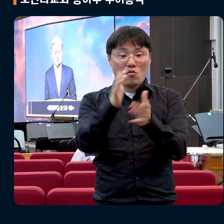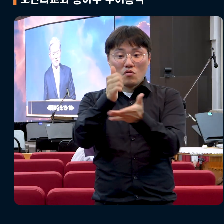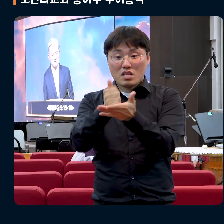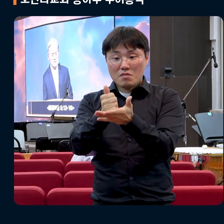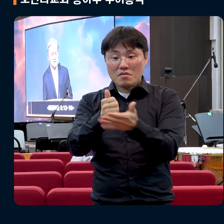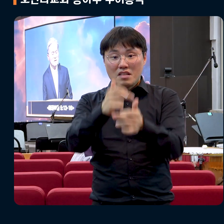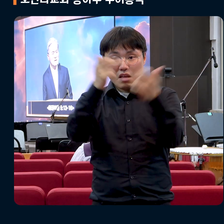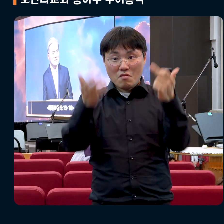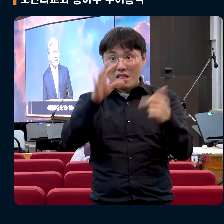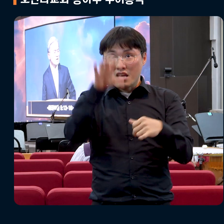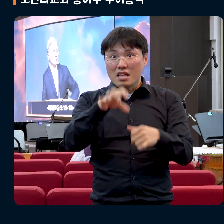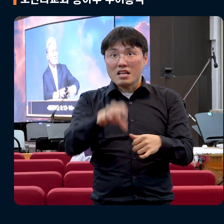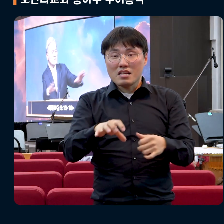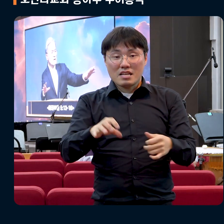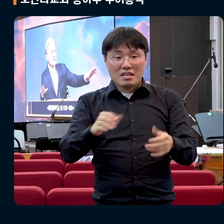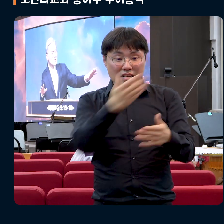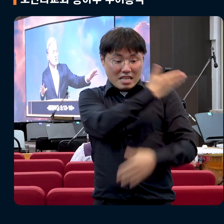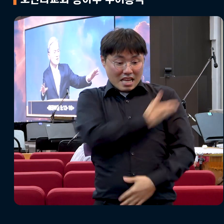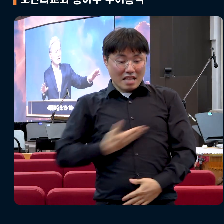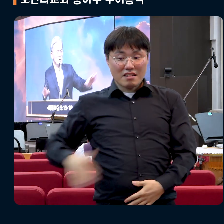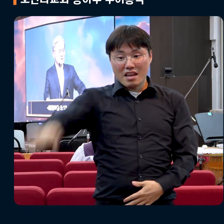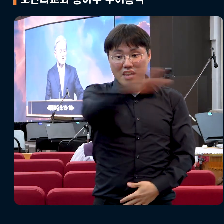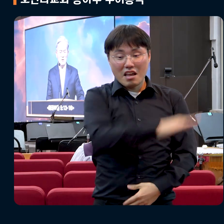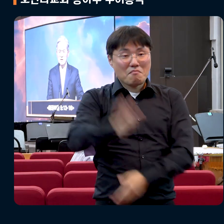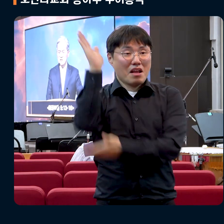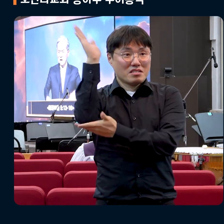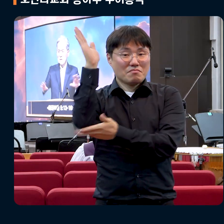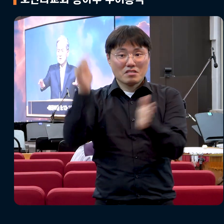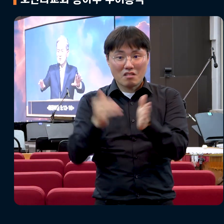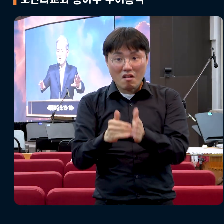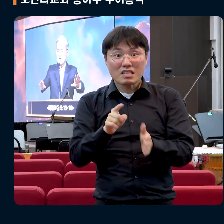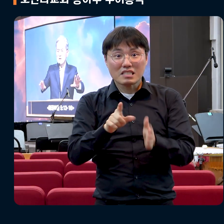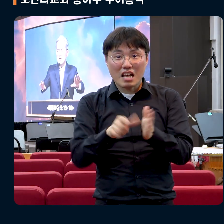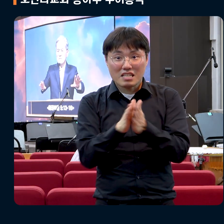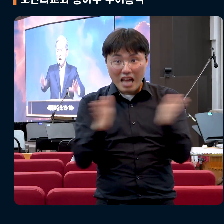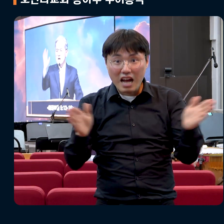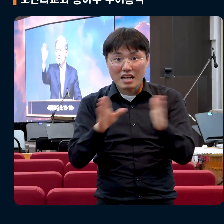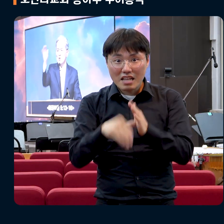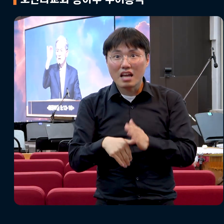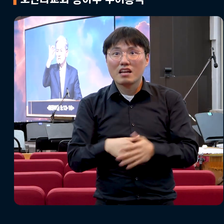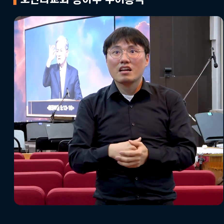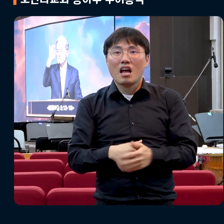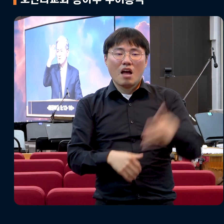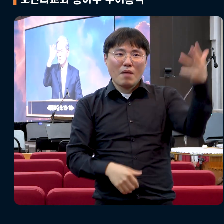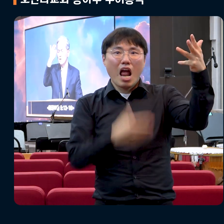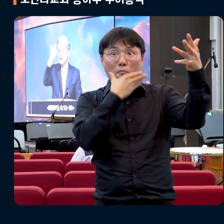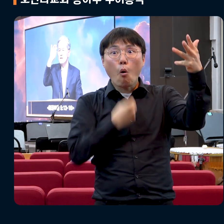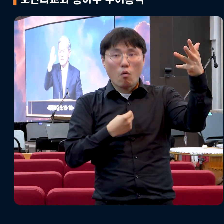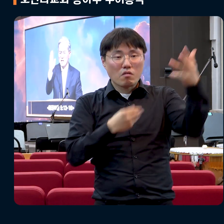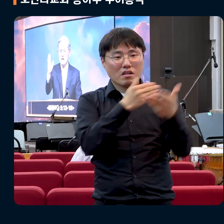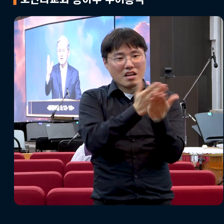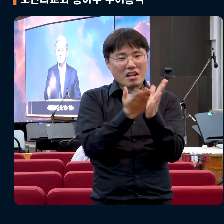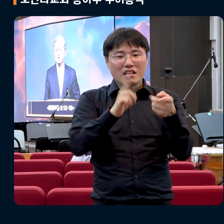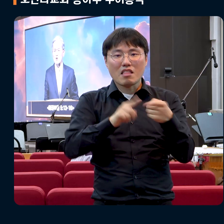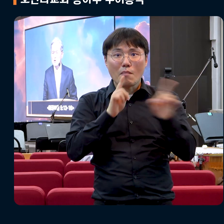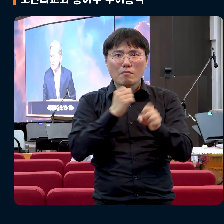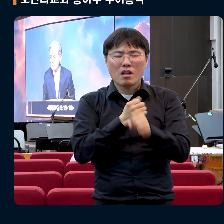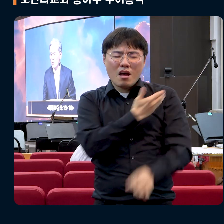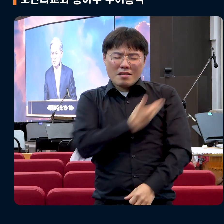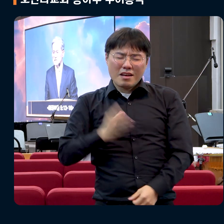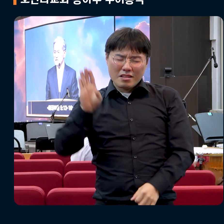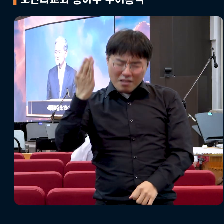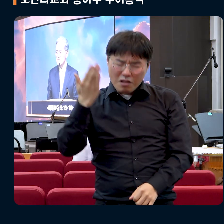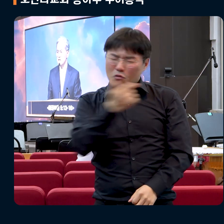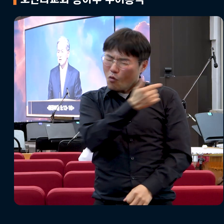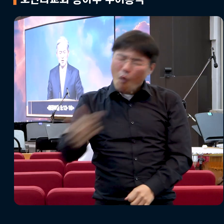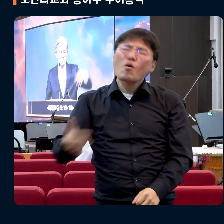예수님이 산상수훈에서 제자들을 말씀하셨죠. 그러면서 시작하면서 팔복을 말씀하시면서 제자가 되는 것이